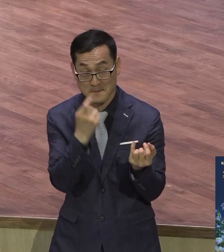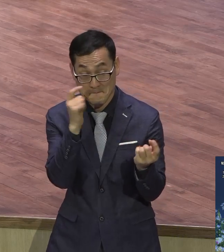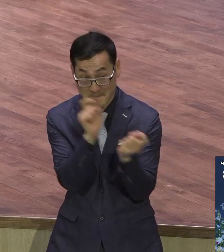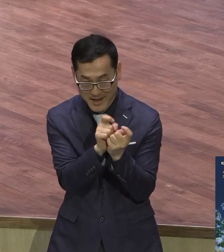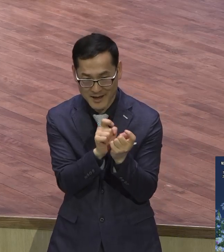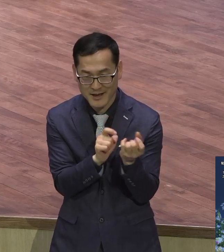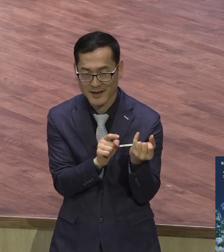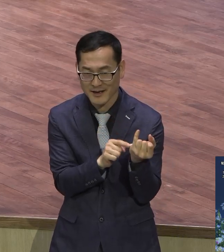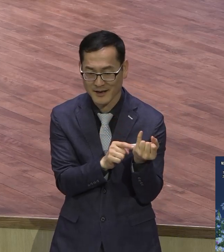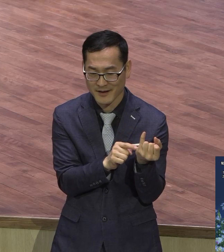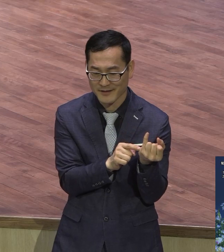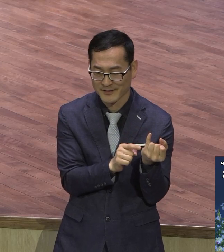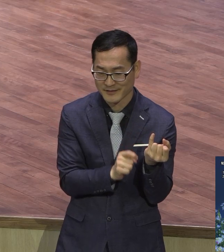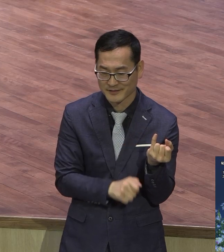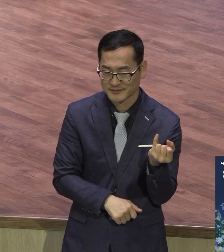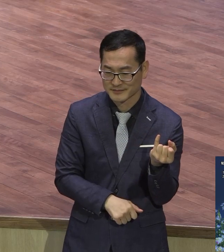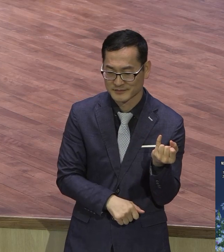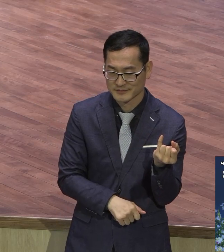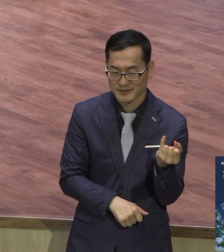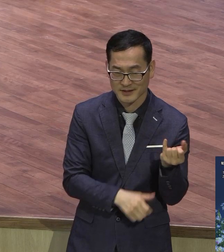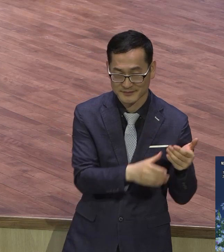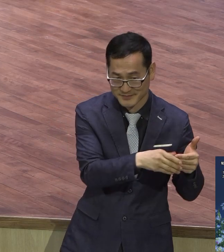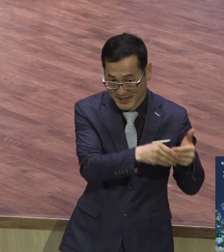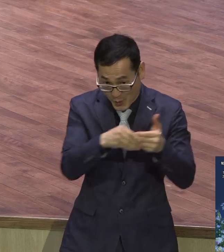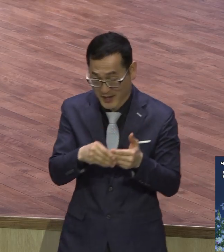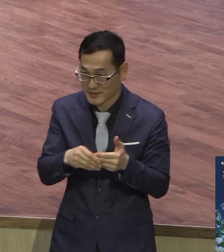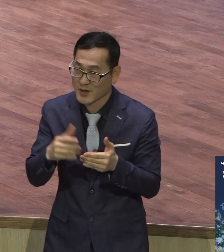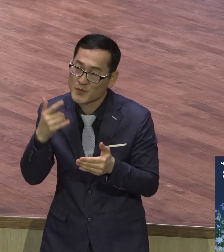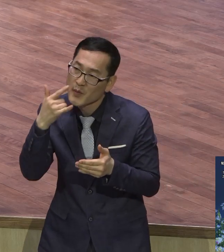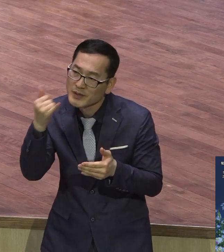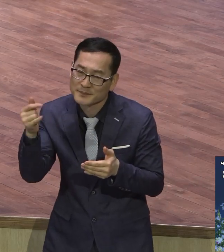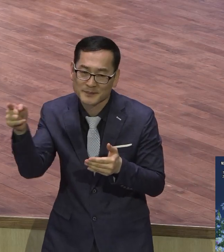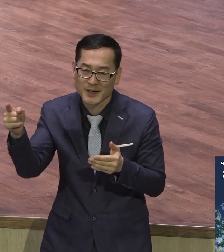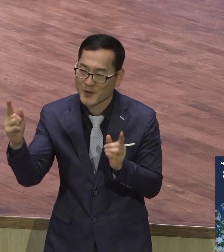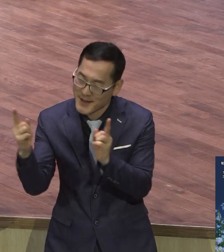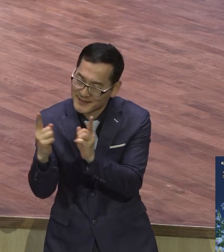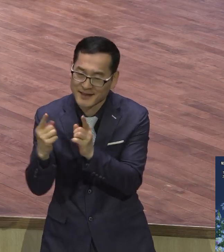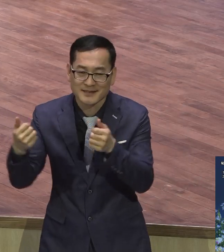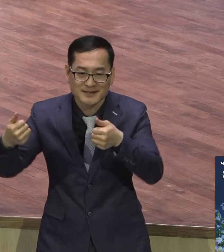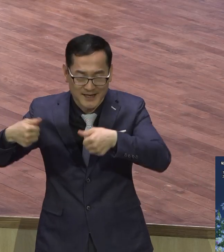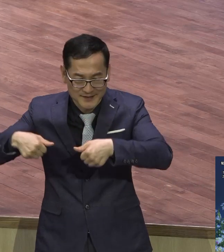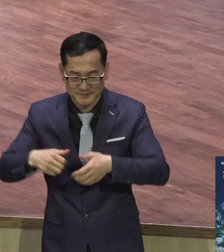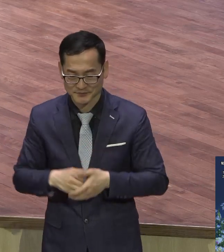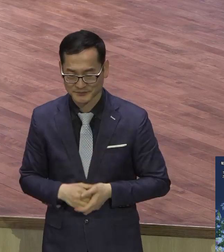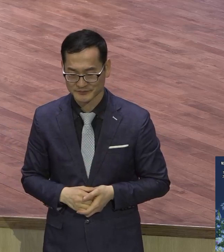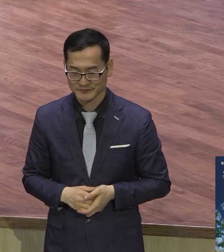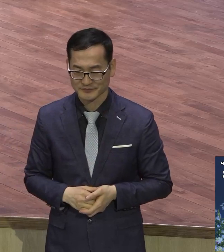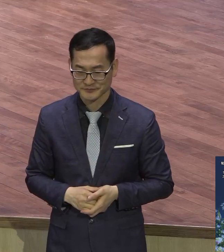그렇게 부모님께 인사하러 갔어요. 인사를 드리러 갔더니